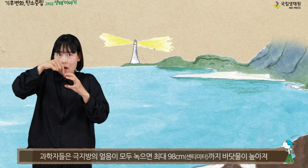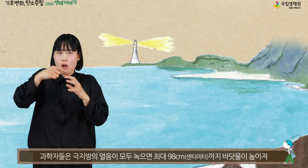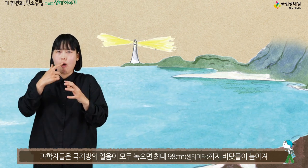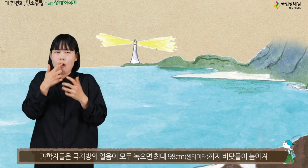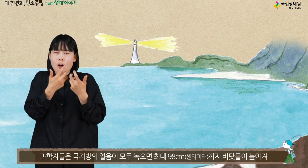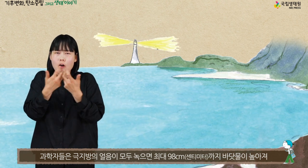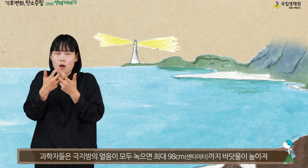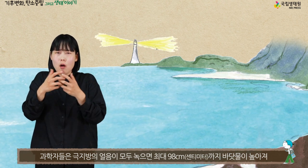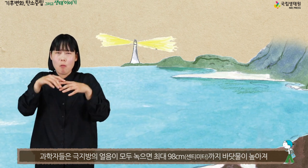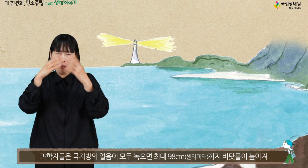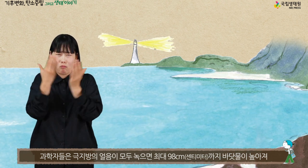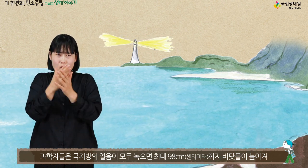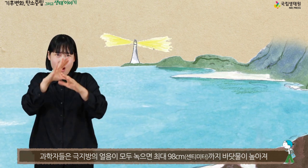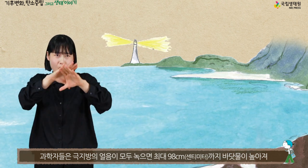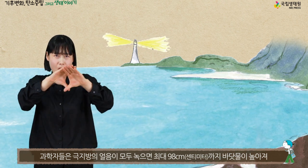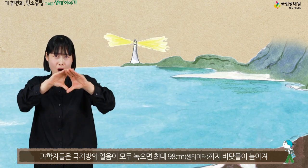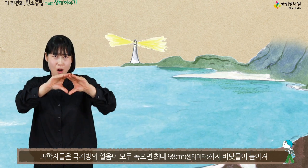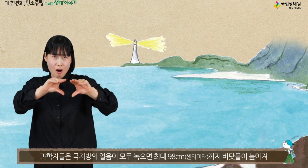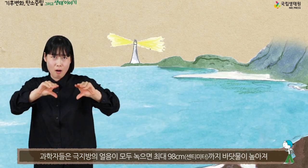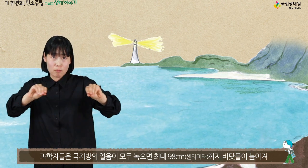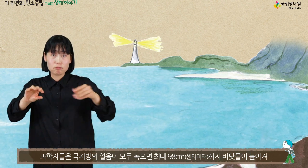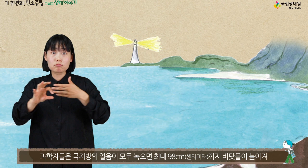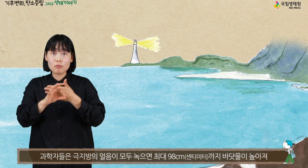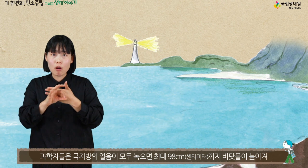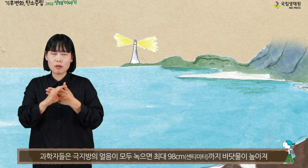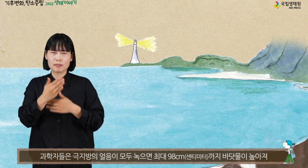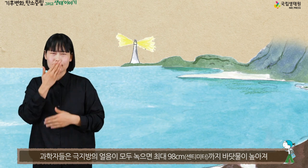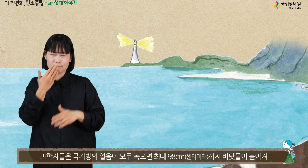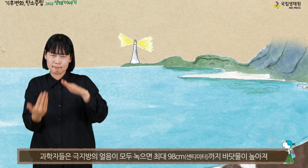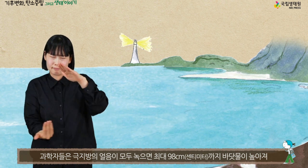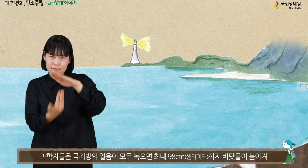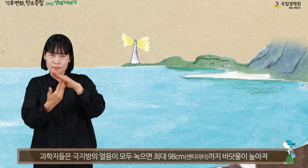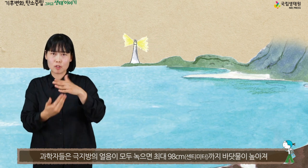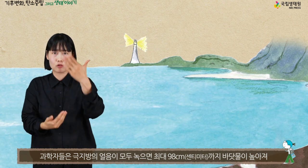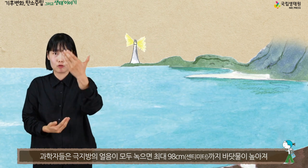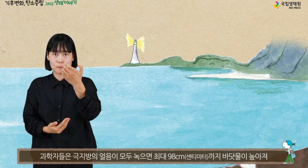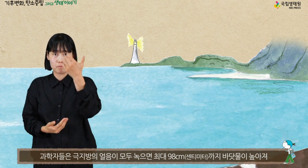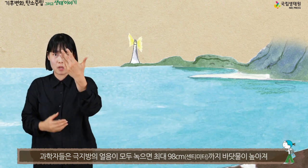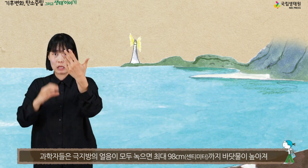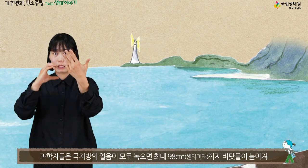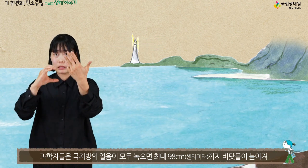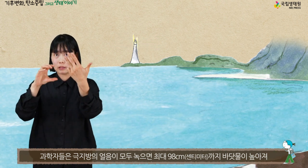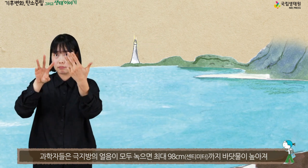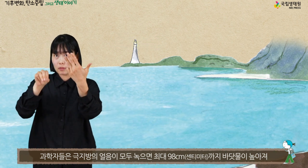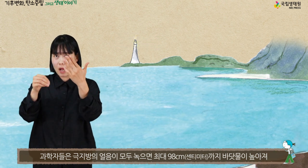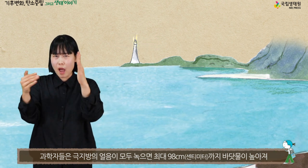모두 녹으면 최대 98cm까지 바닷물이 높아져